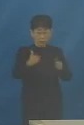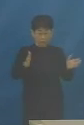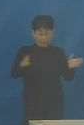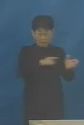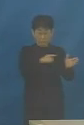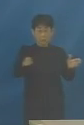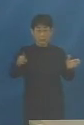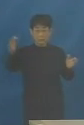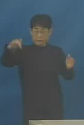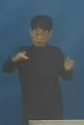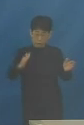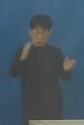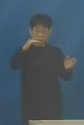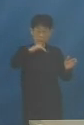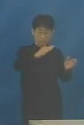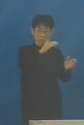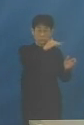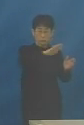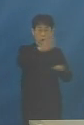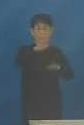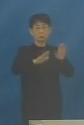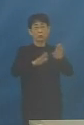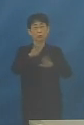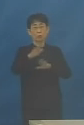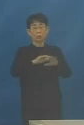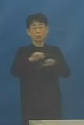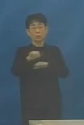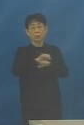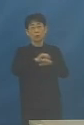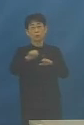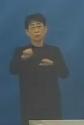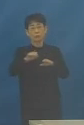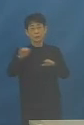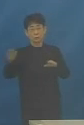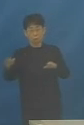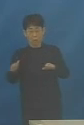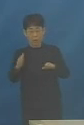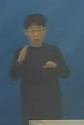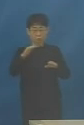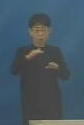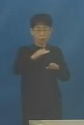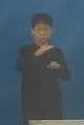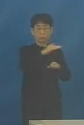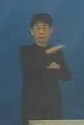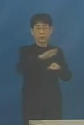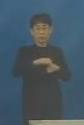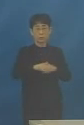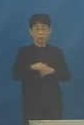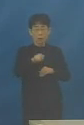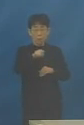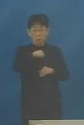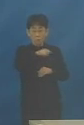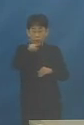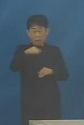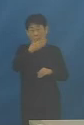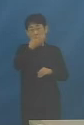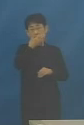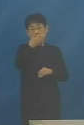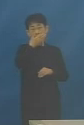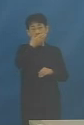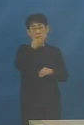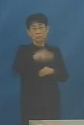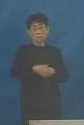に行ったり来たりするような独特のカーブを描くようになっていますこの辺が重要でございまし